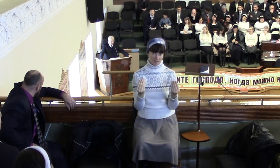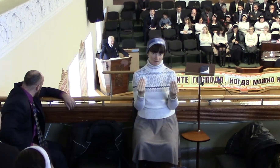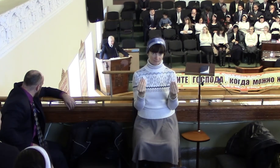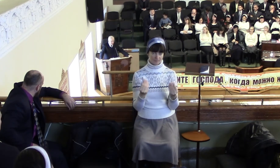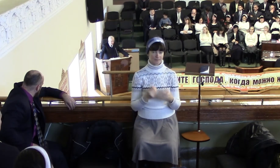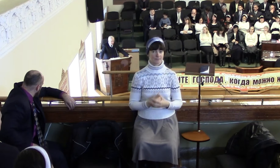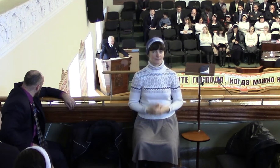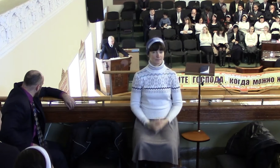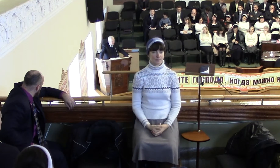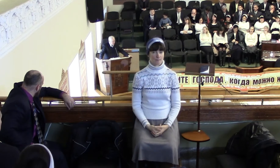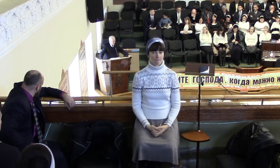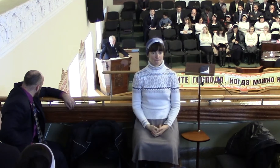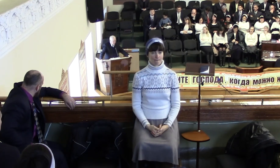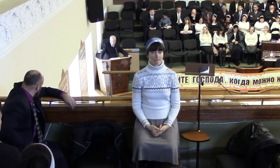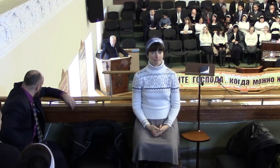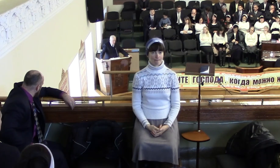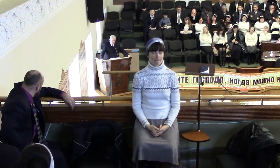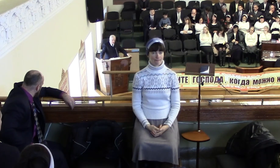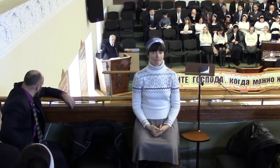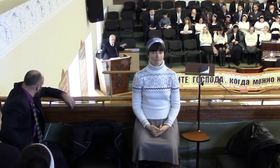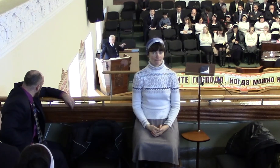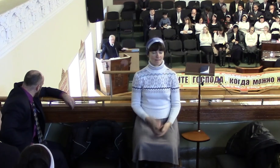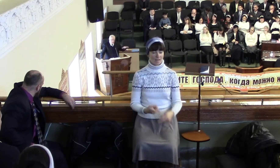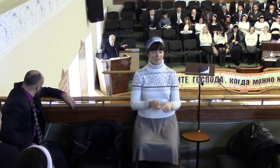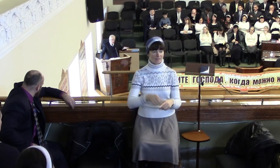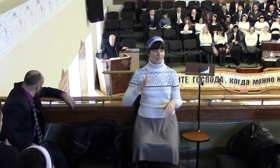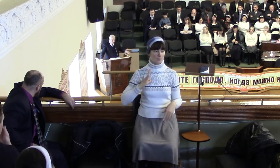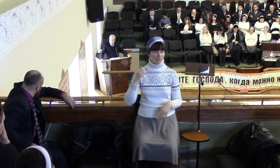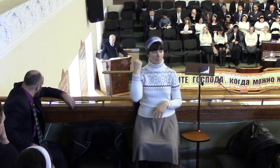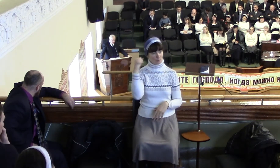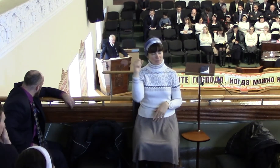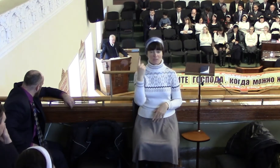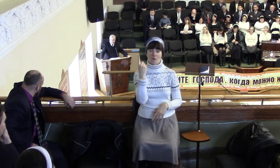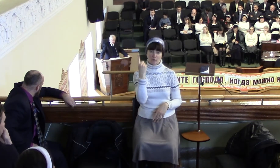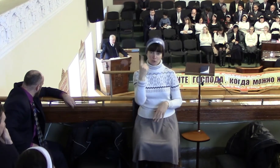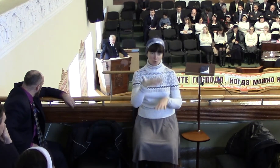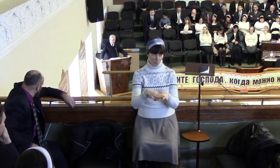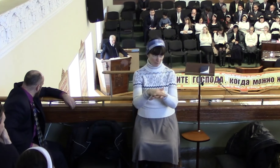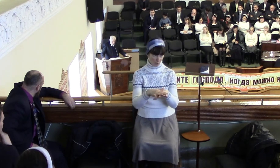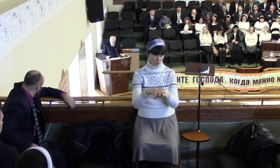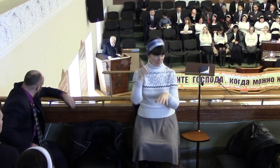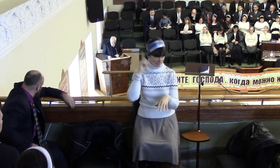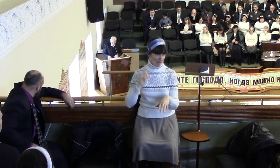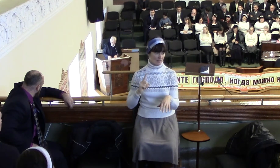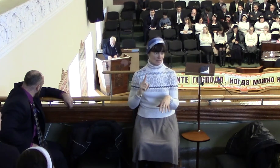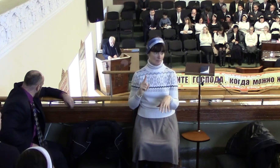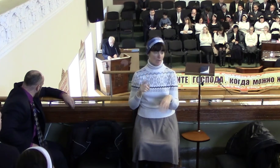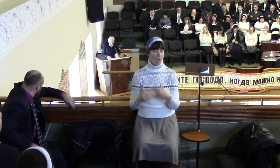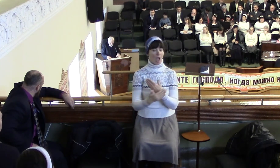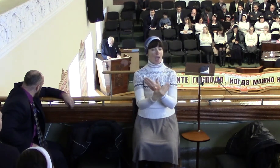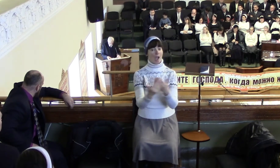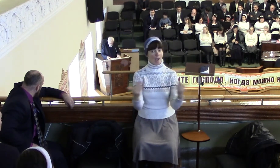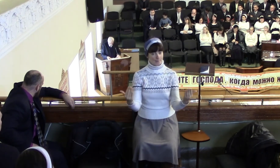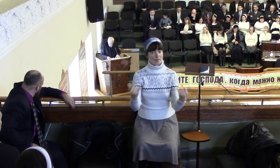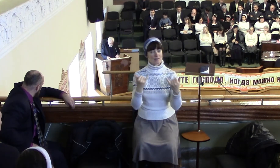победы. Братья и сестры, это была победа в одном народе. Но мы сегодня